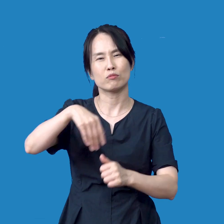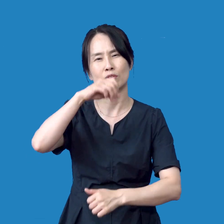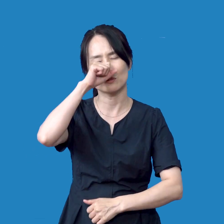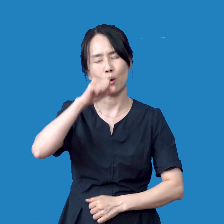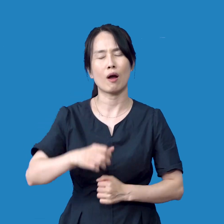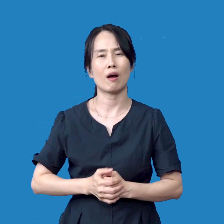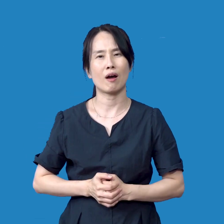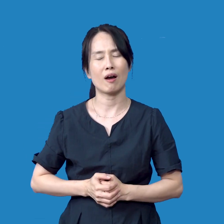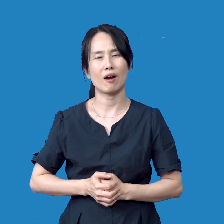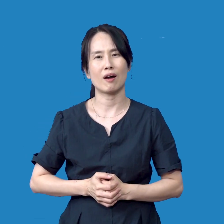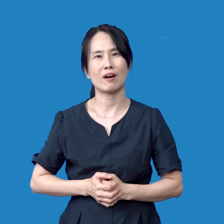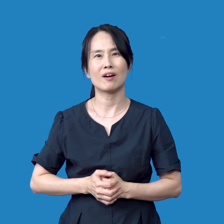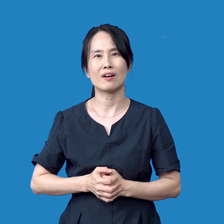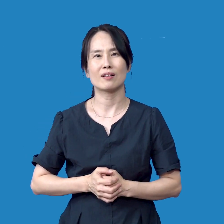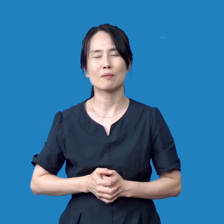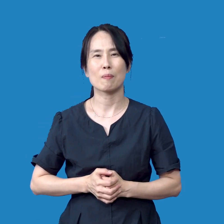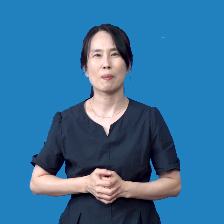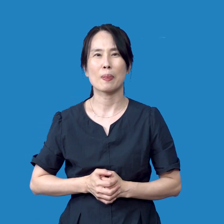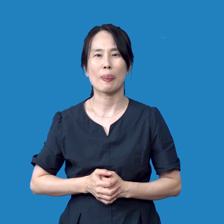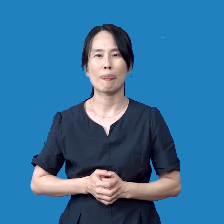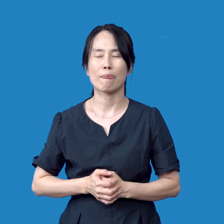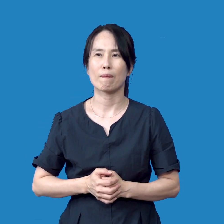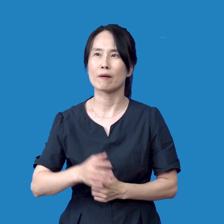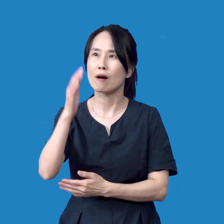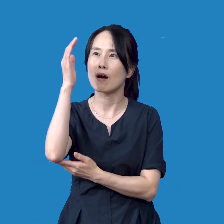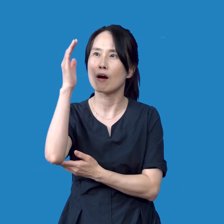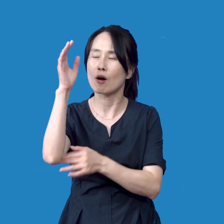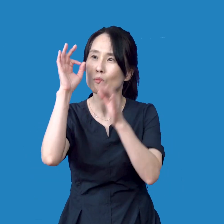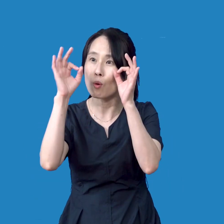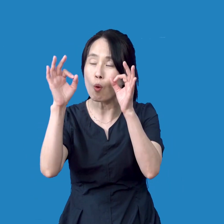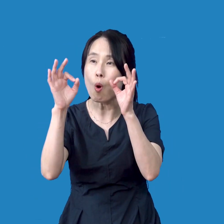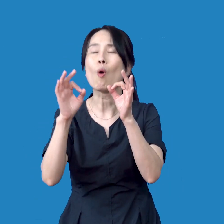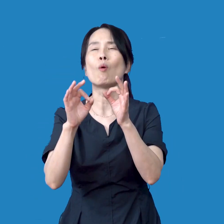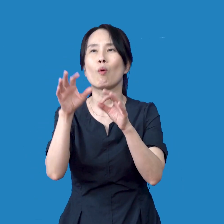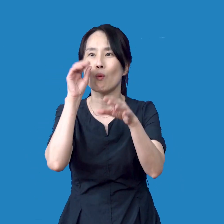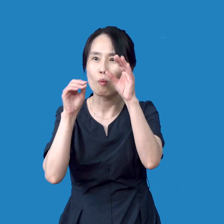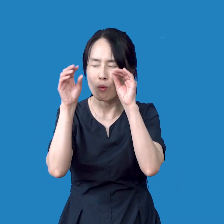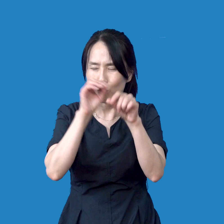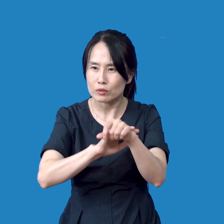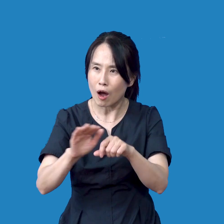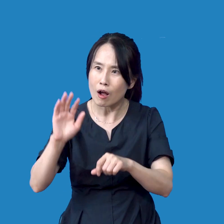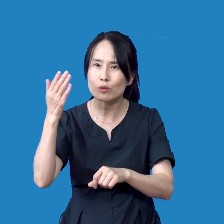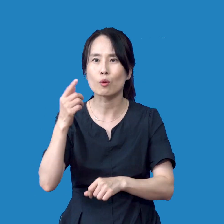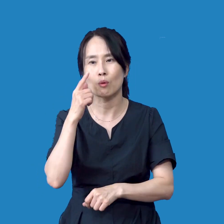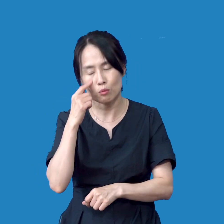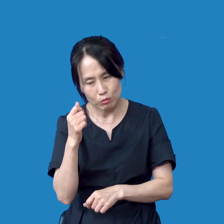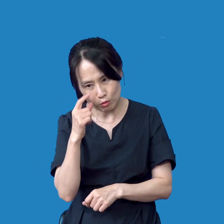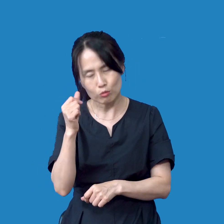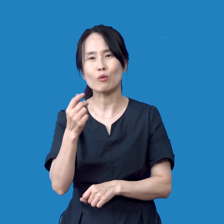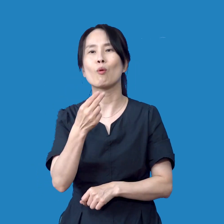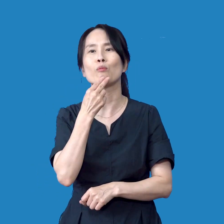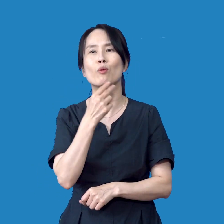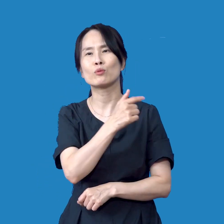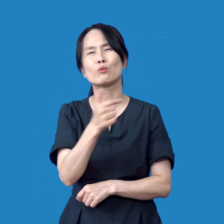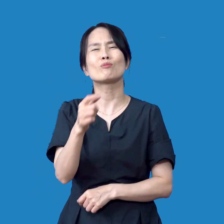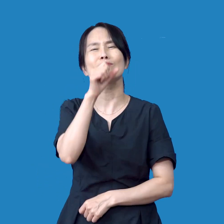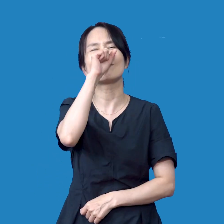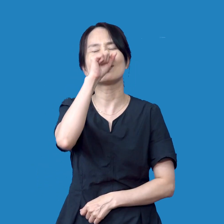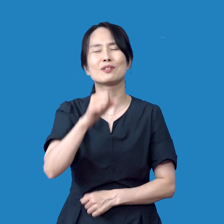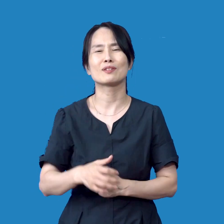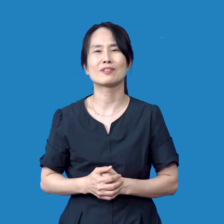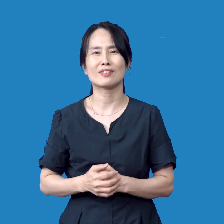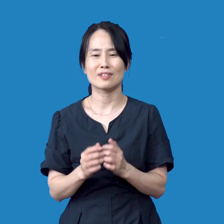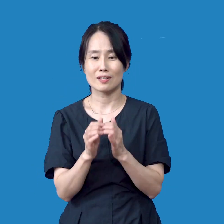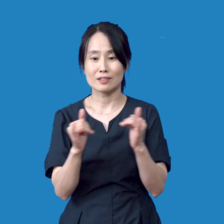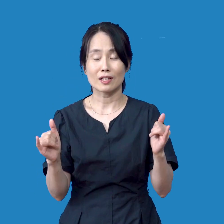그러니까 분위기도 좋고 말씀도 귀에 쏙쏙 들어오고 졸리지도 않고 너무나도 좋습니다.